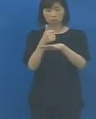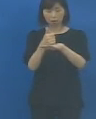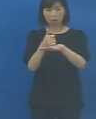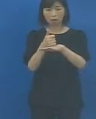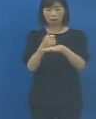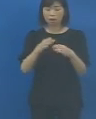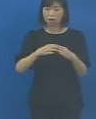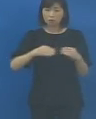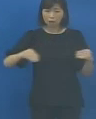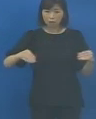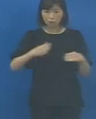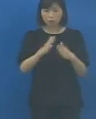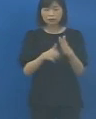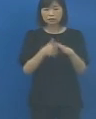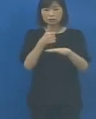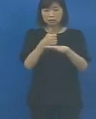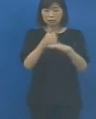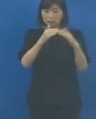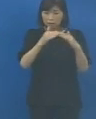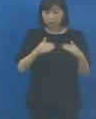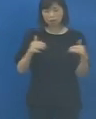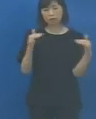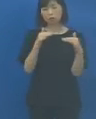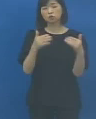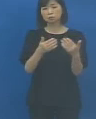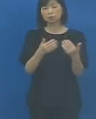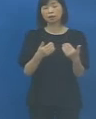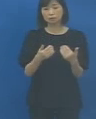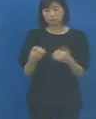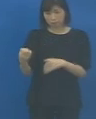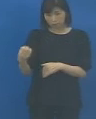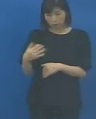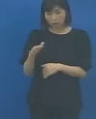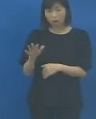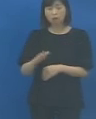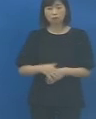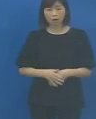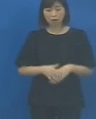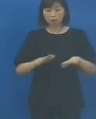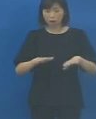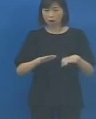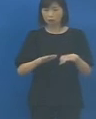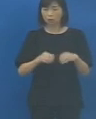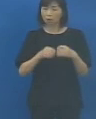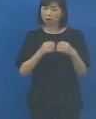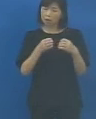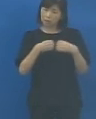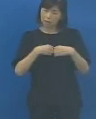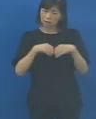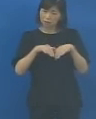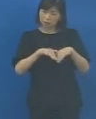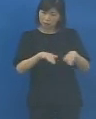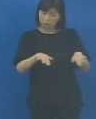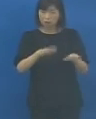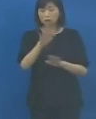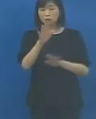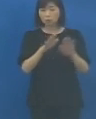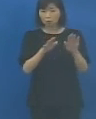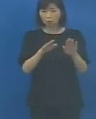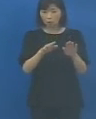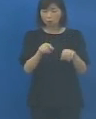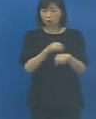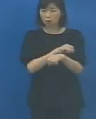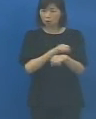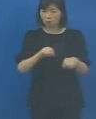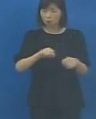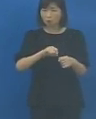全国知事会で議論すべきことということは、現在の感染拡大状況というのはですね、特定の地域で起きている局所